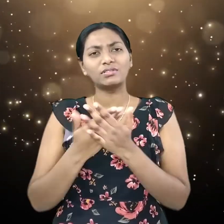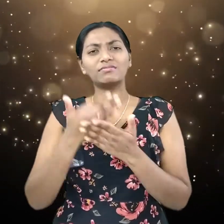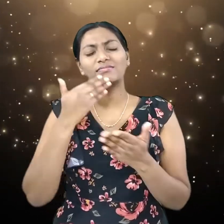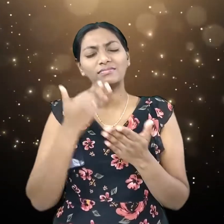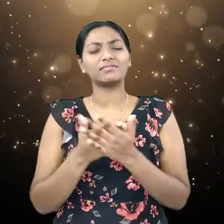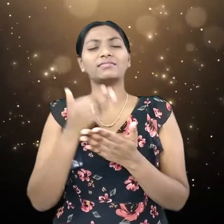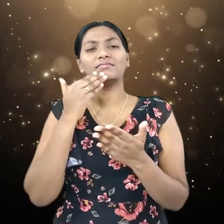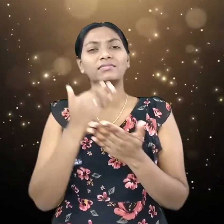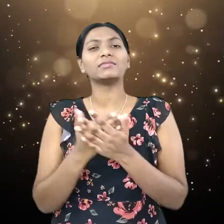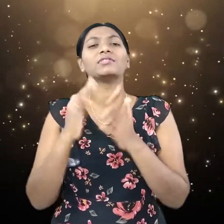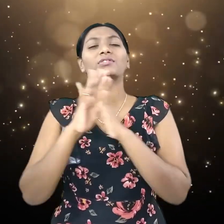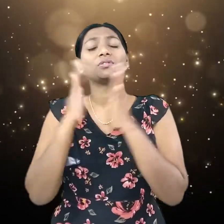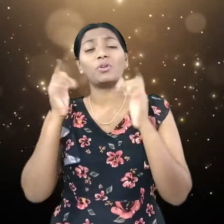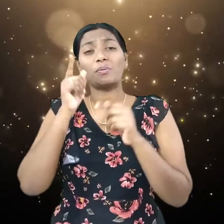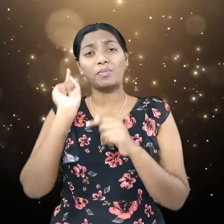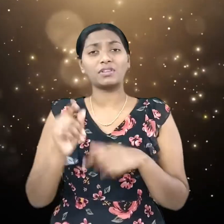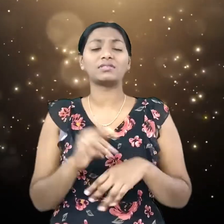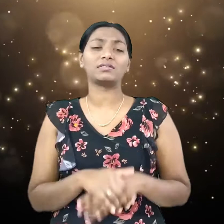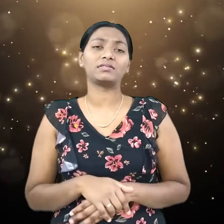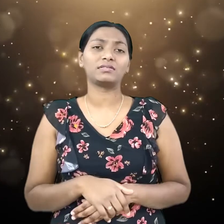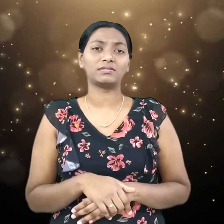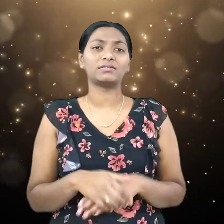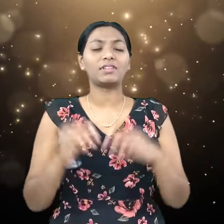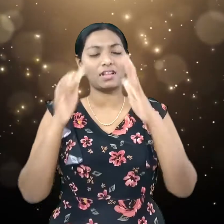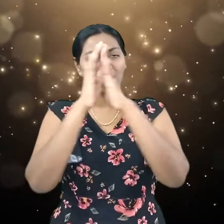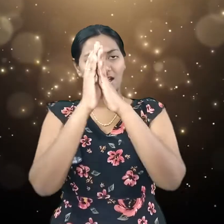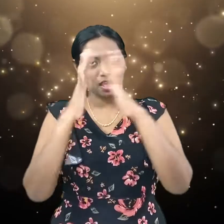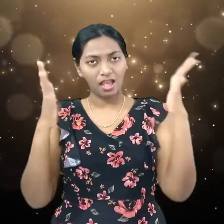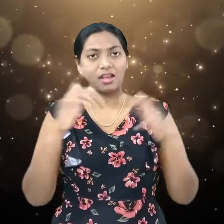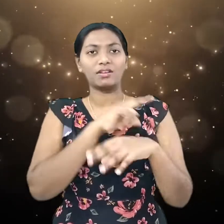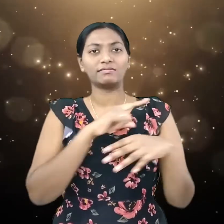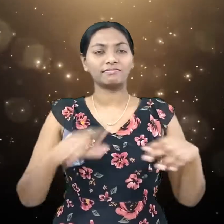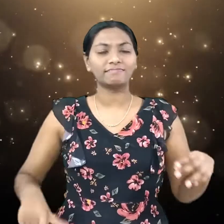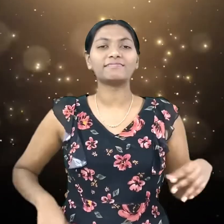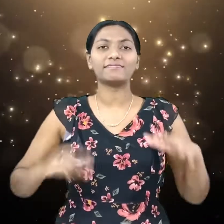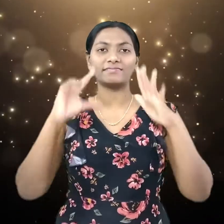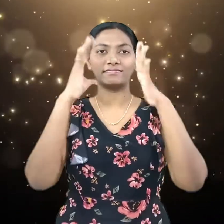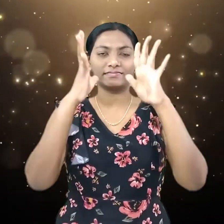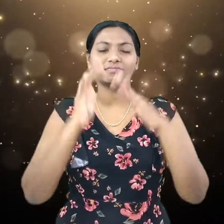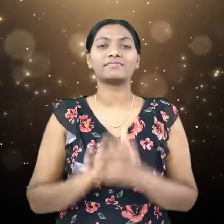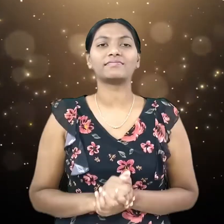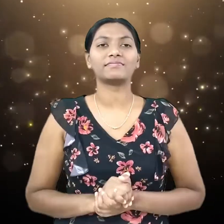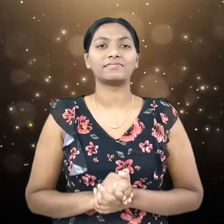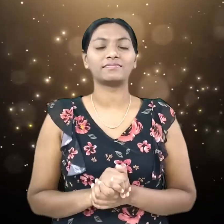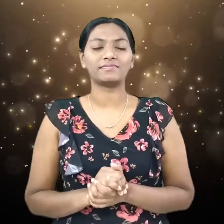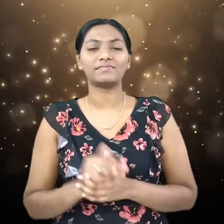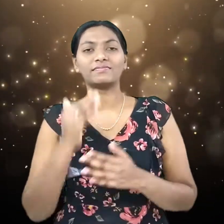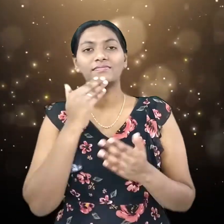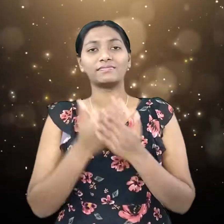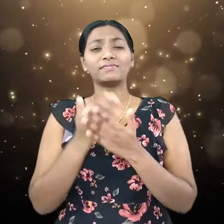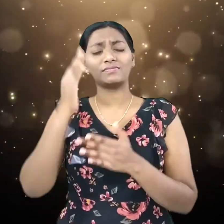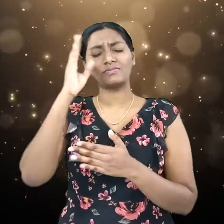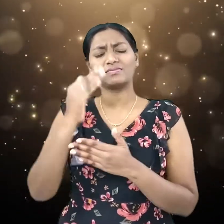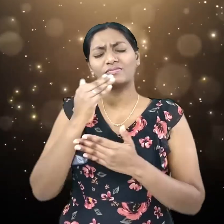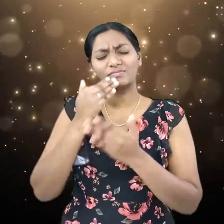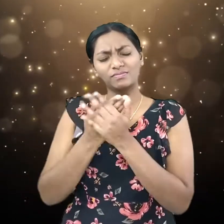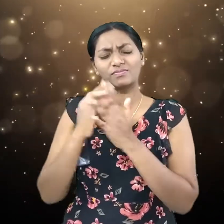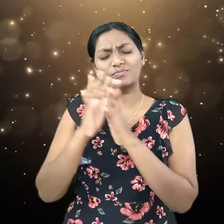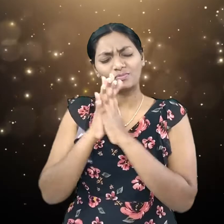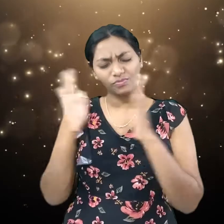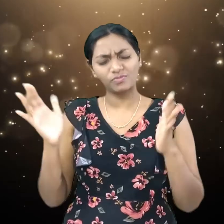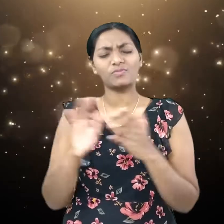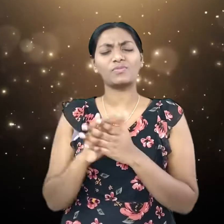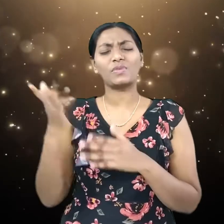आ अल ई जकबा ई अक आमा। हालेलुया, प्रेज द लॉर्ड। ओ धन्यवाद है बेटा